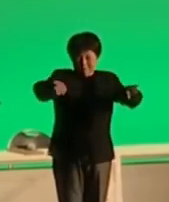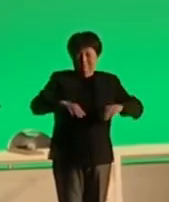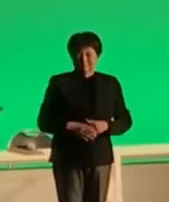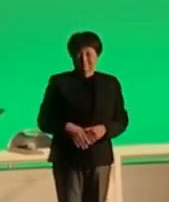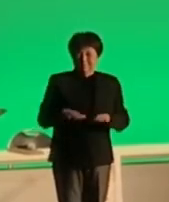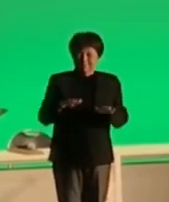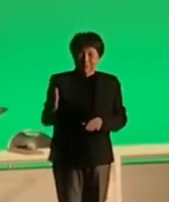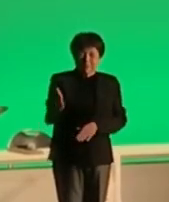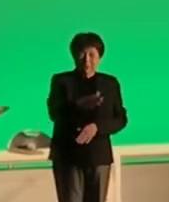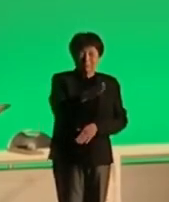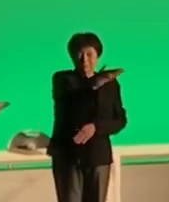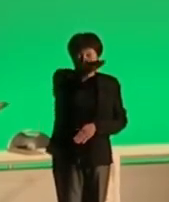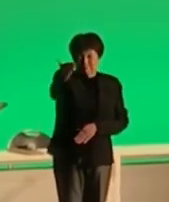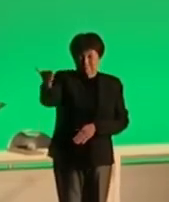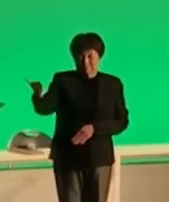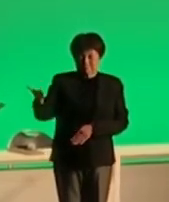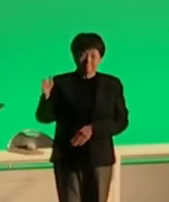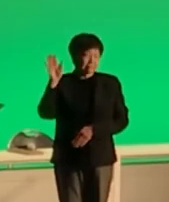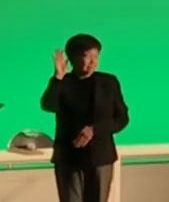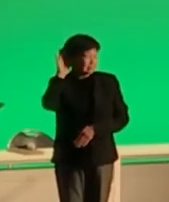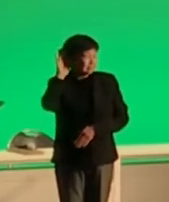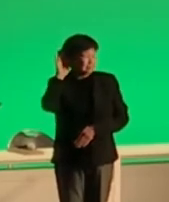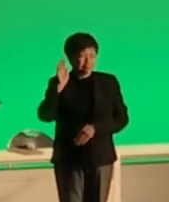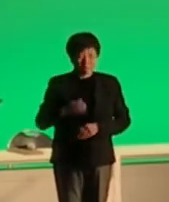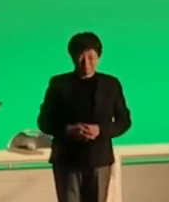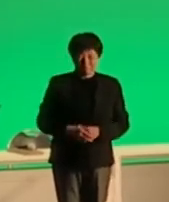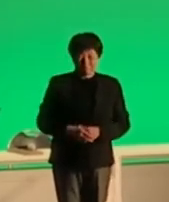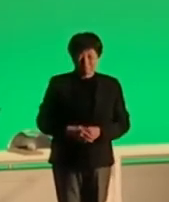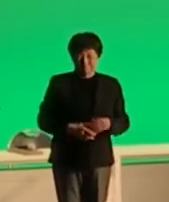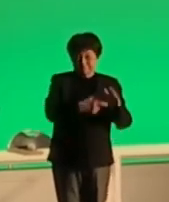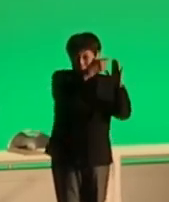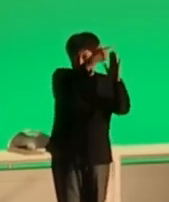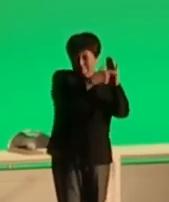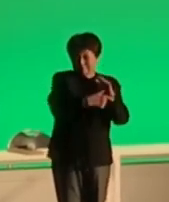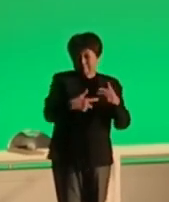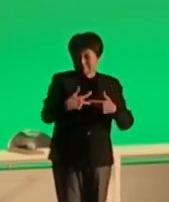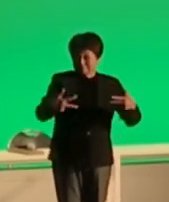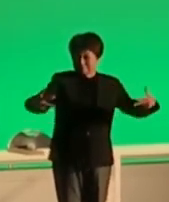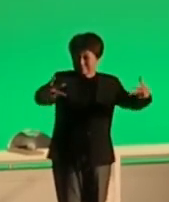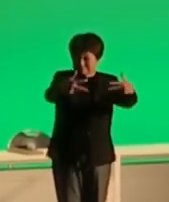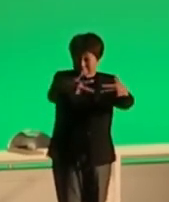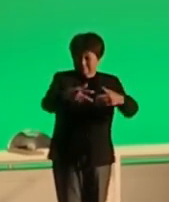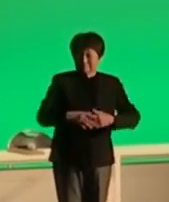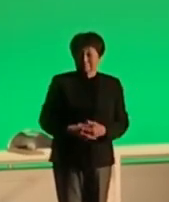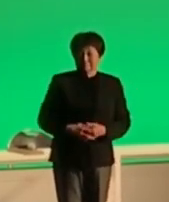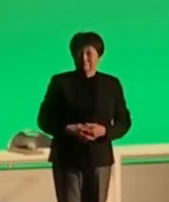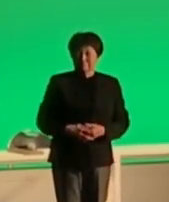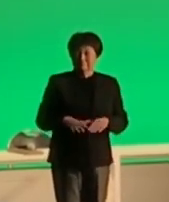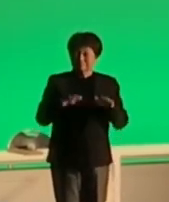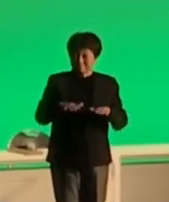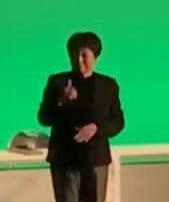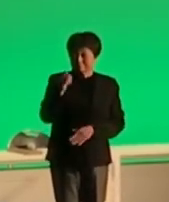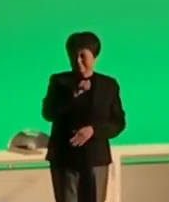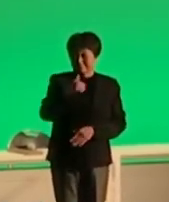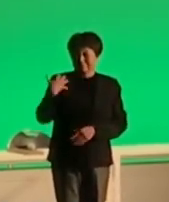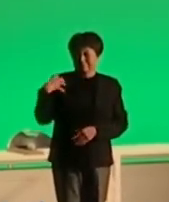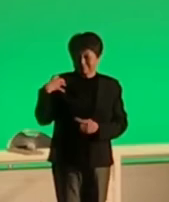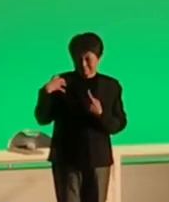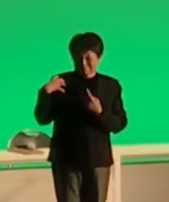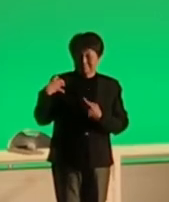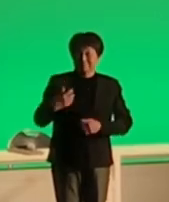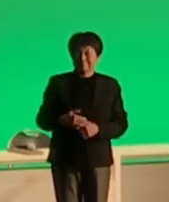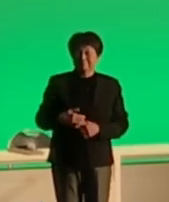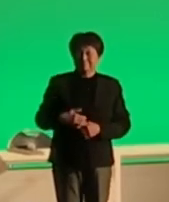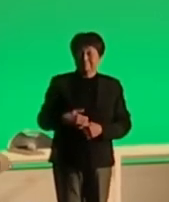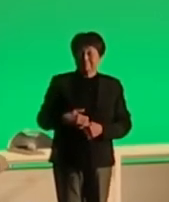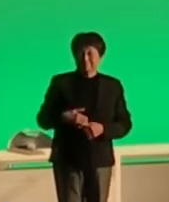が今から皆様に聞いていただくシンポジウムでございます。今日のご案内をさせていただきます、